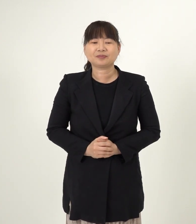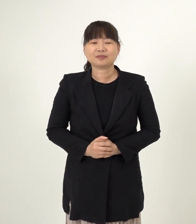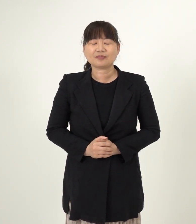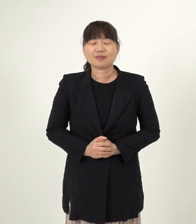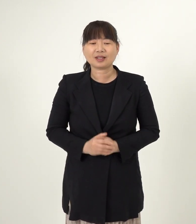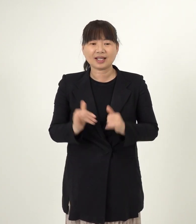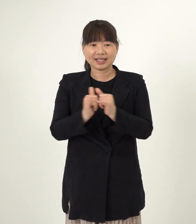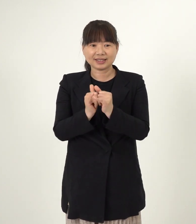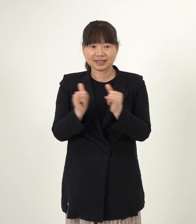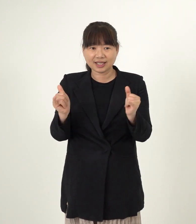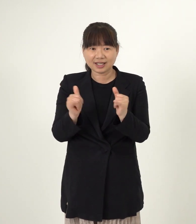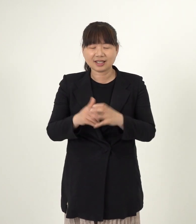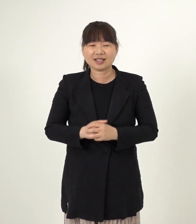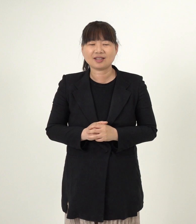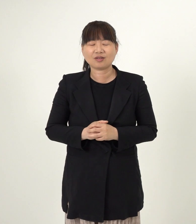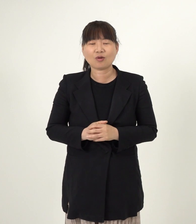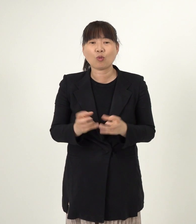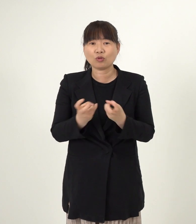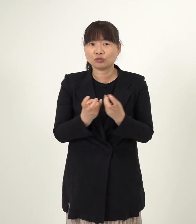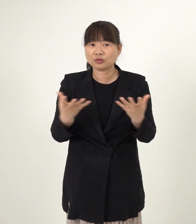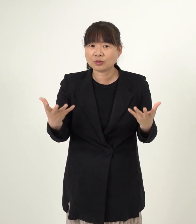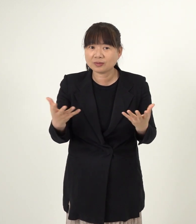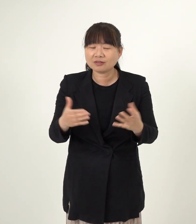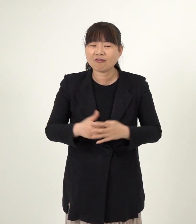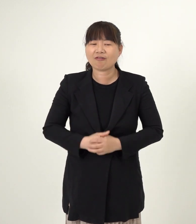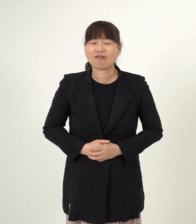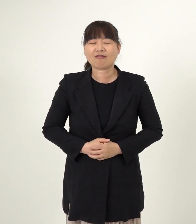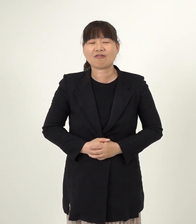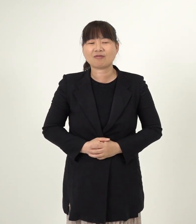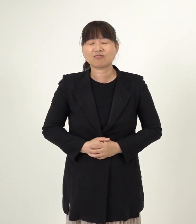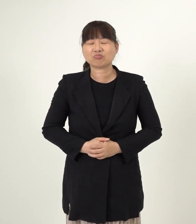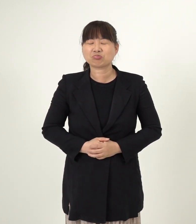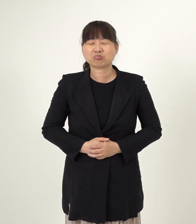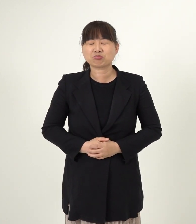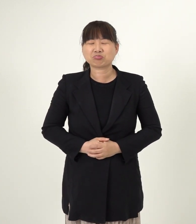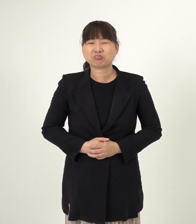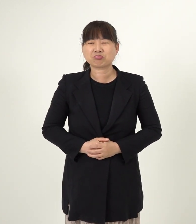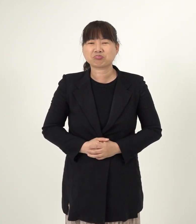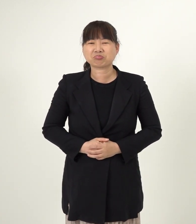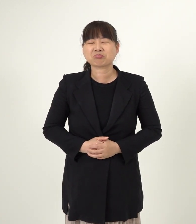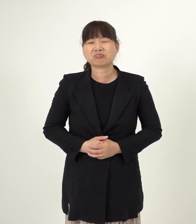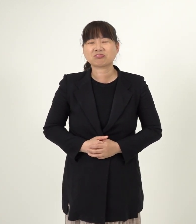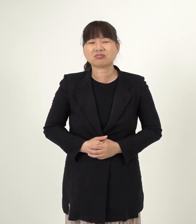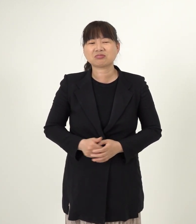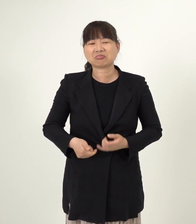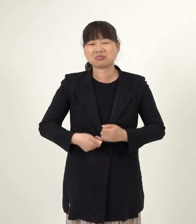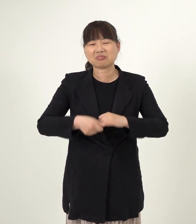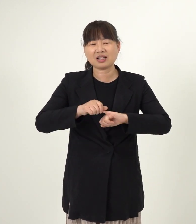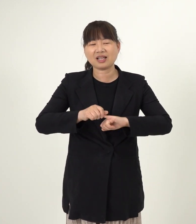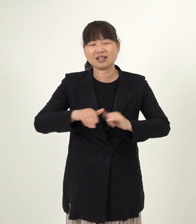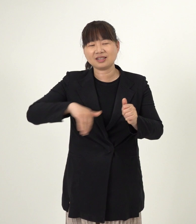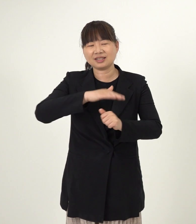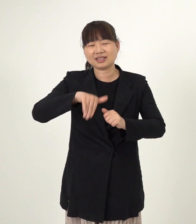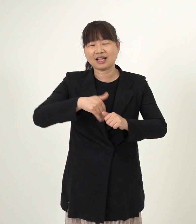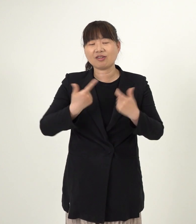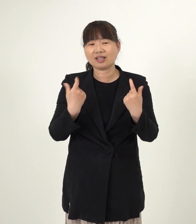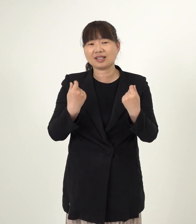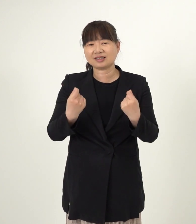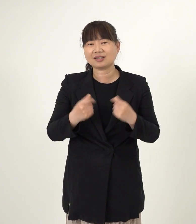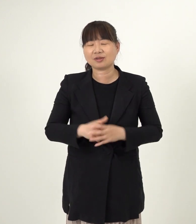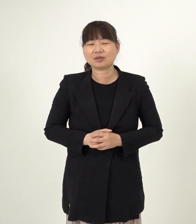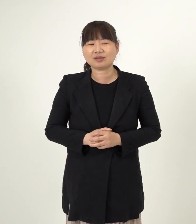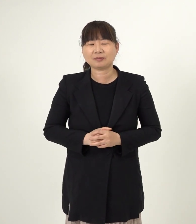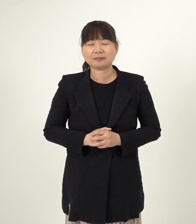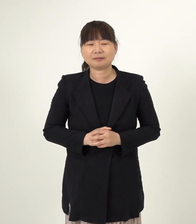이게 인간의 어쩔 수 없는 모순적 상황이에요. 그런데 말이죠,